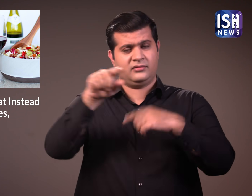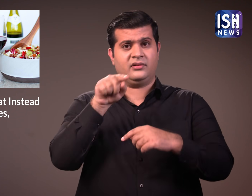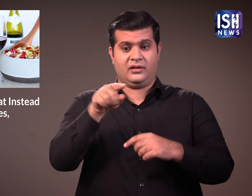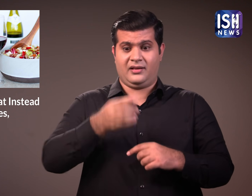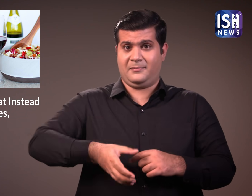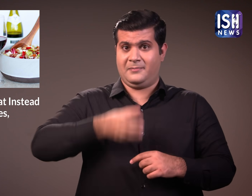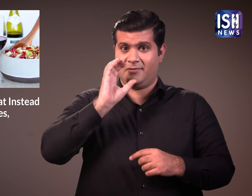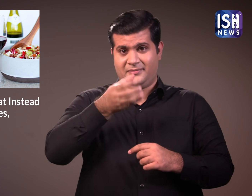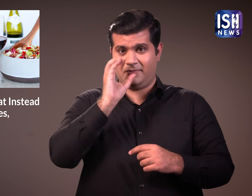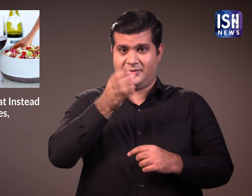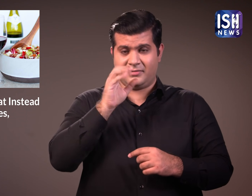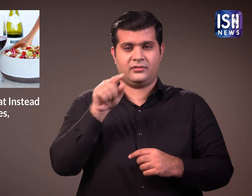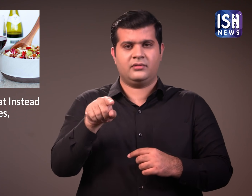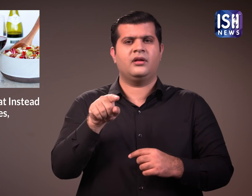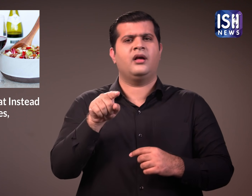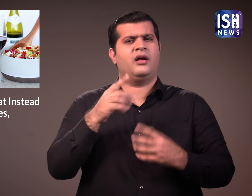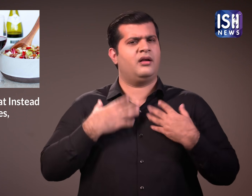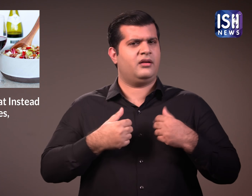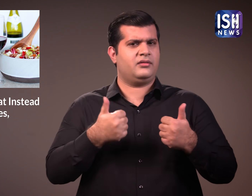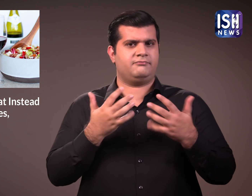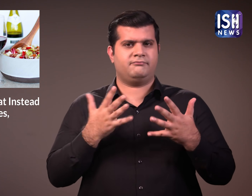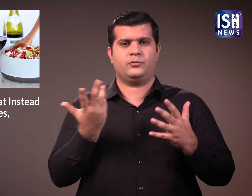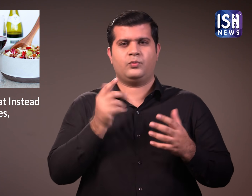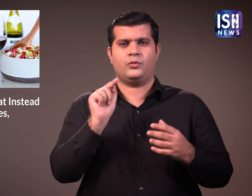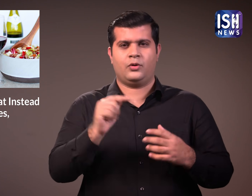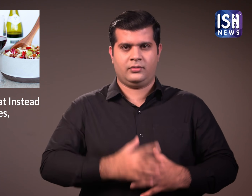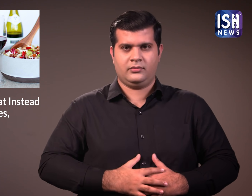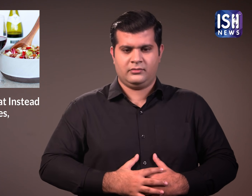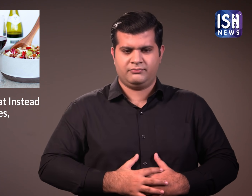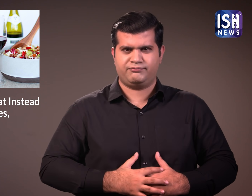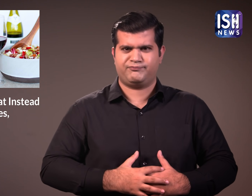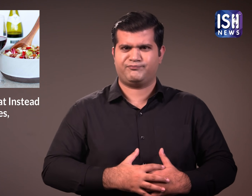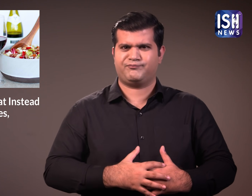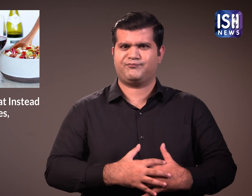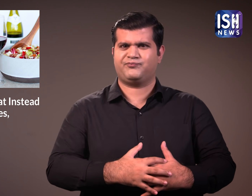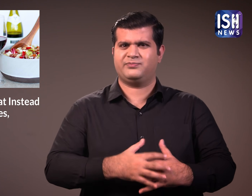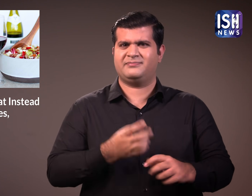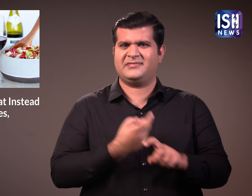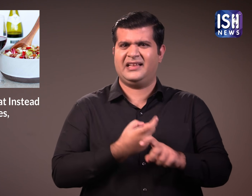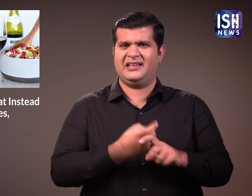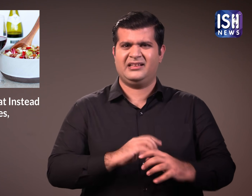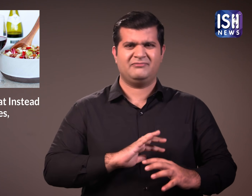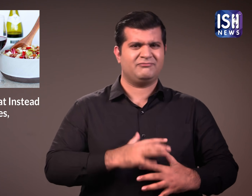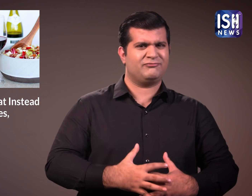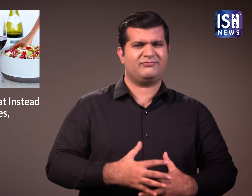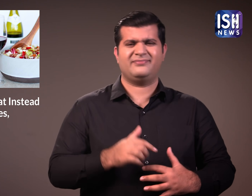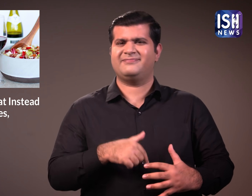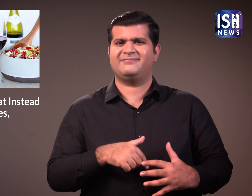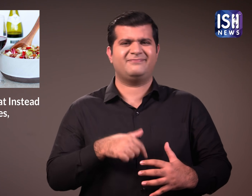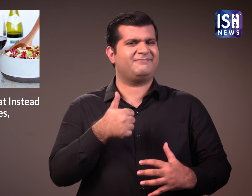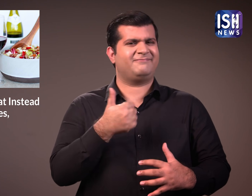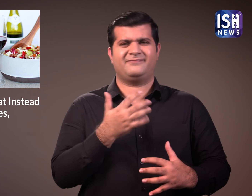है।